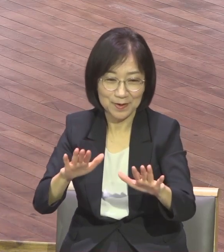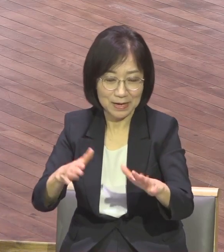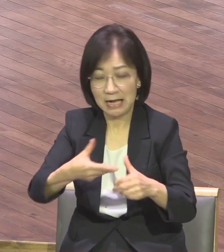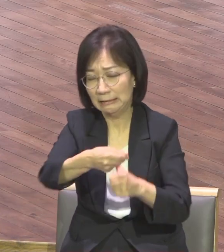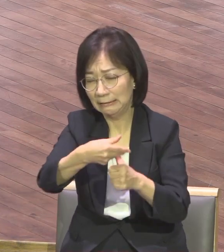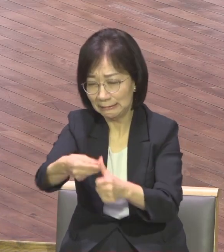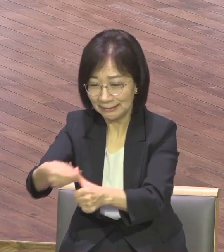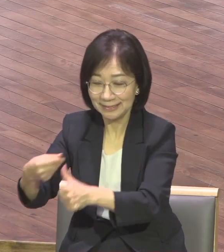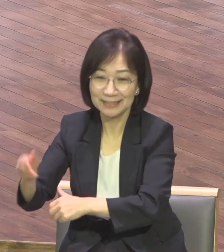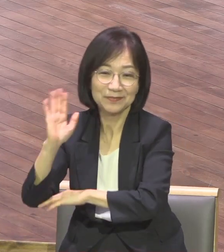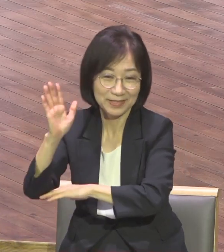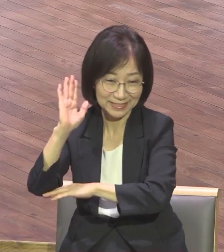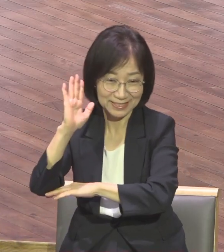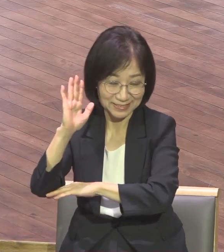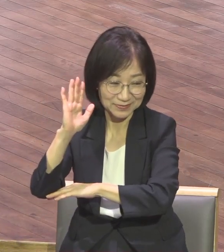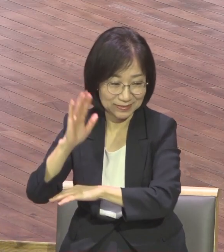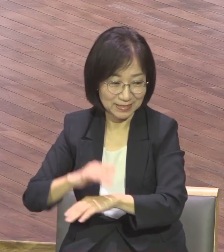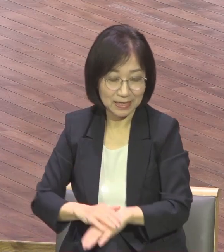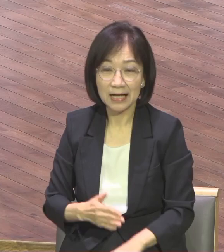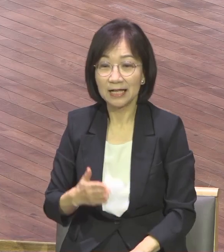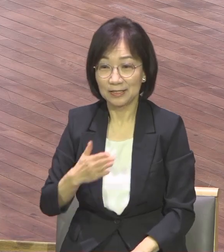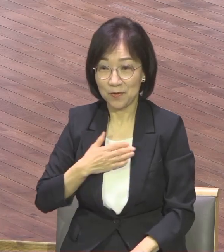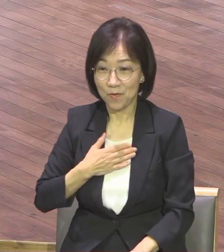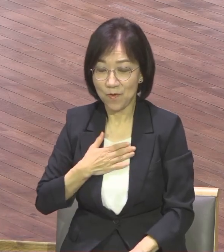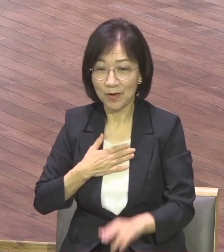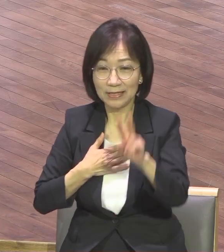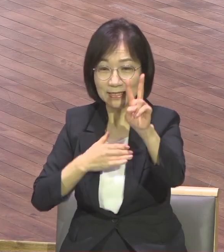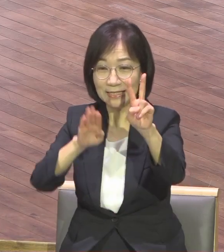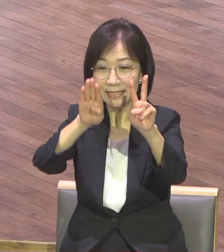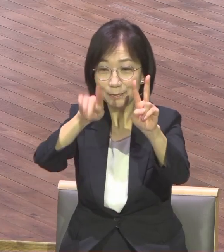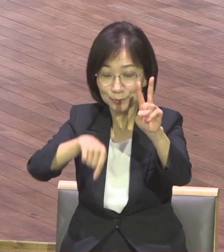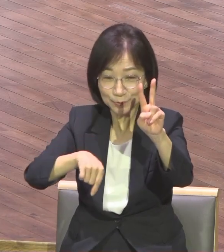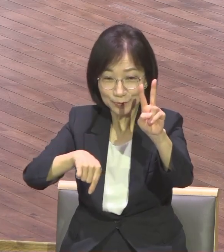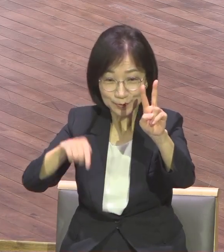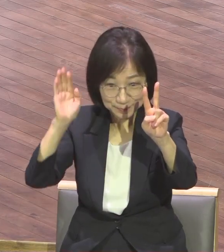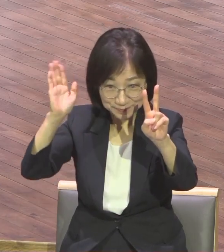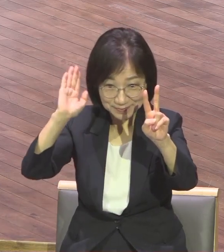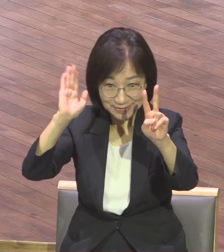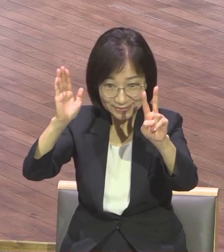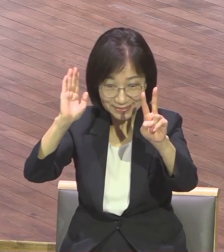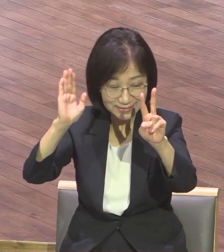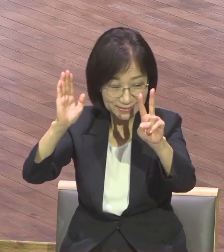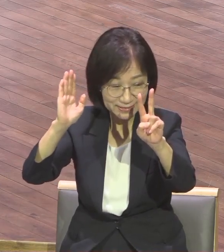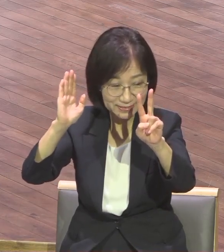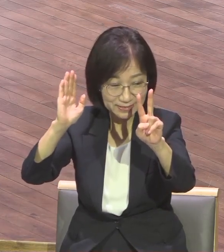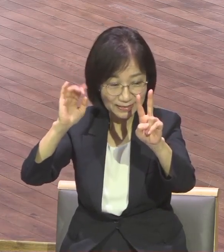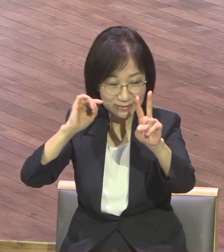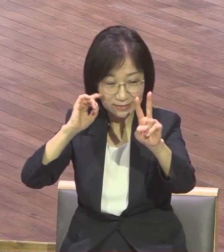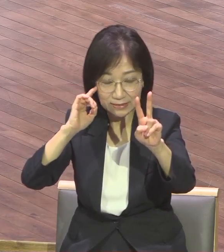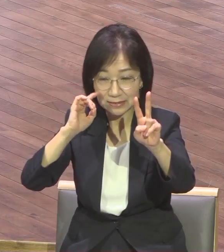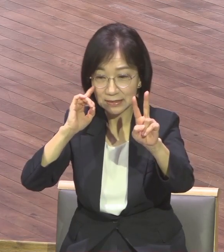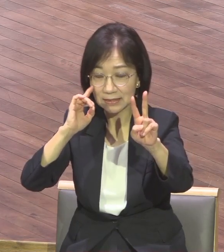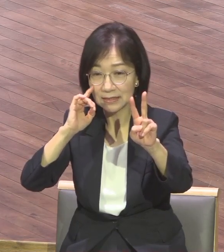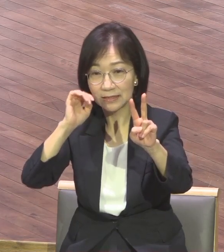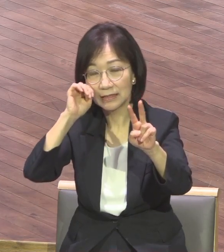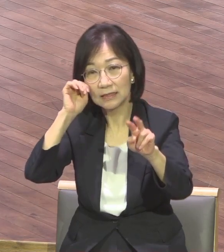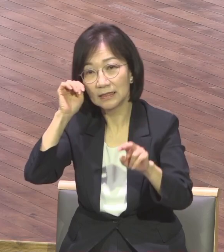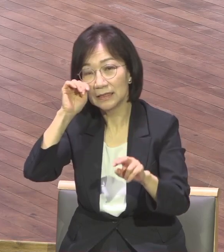오늘 주일 예배도 제가 2부를 하는 이유는 안 하고 싶은데, 왜냐 선교사님들 세우고